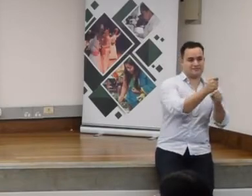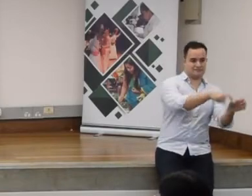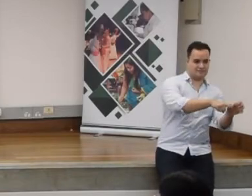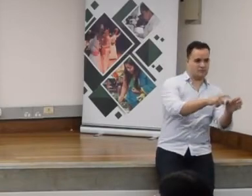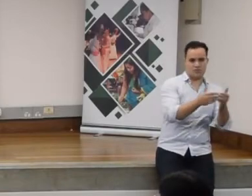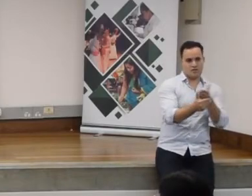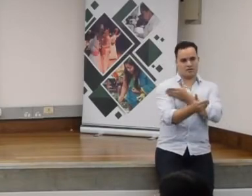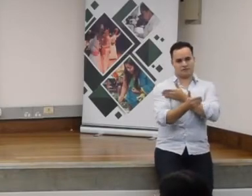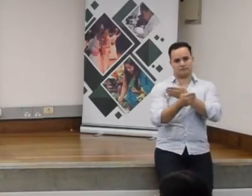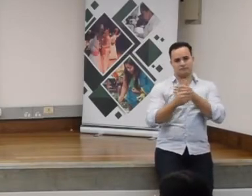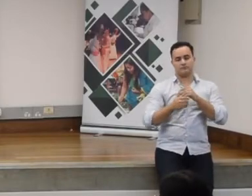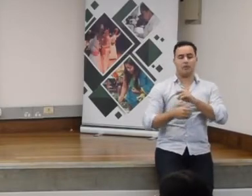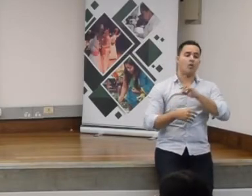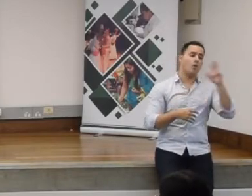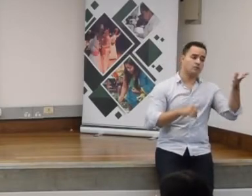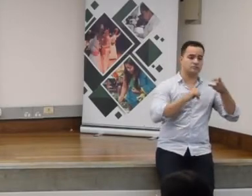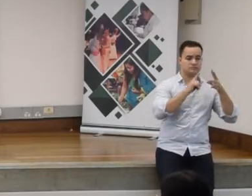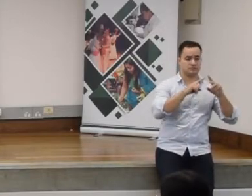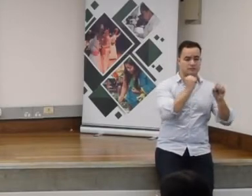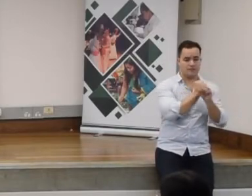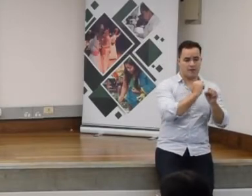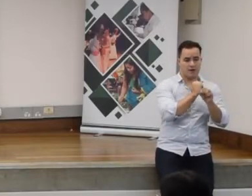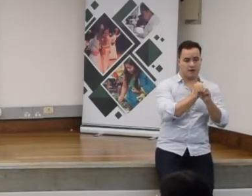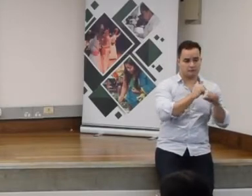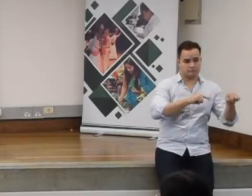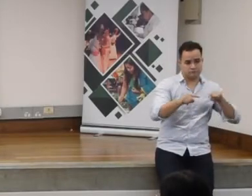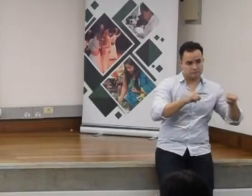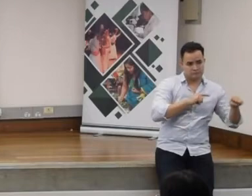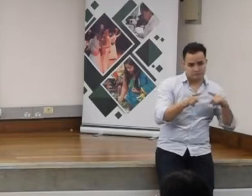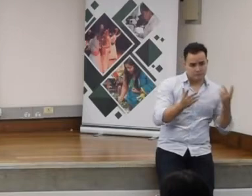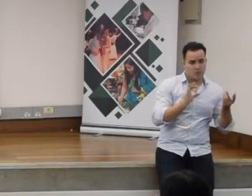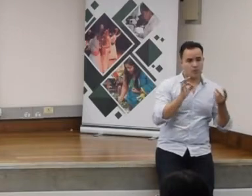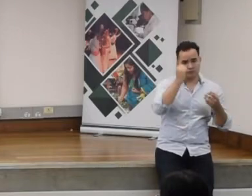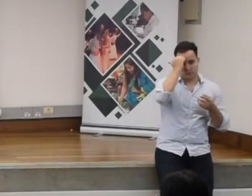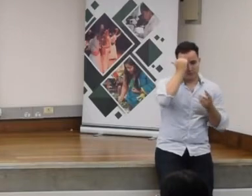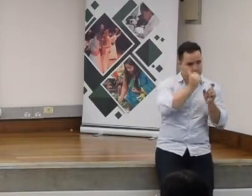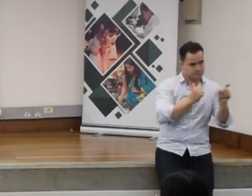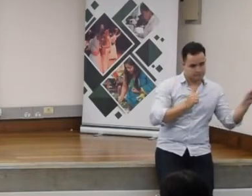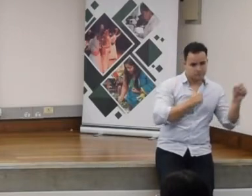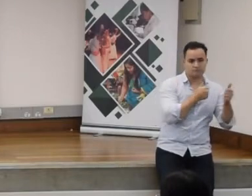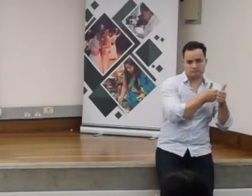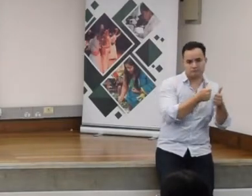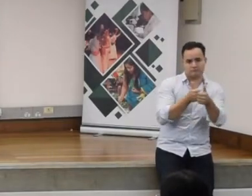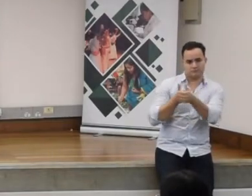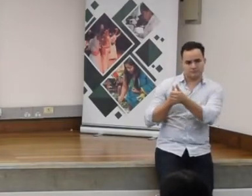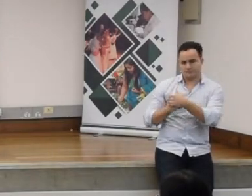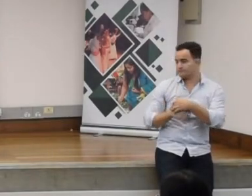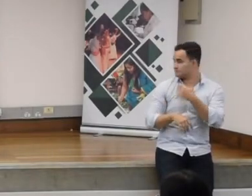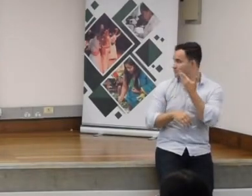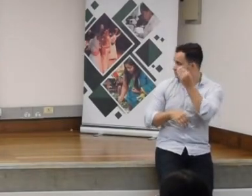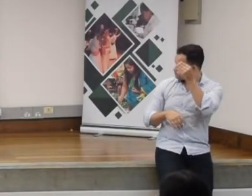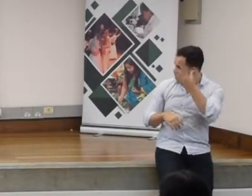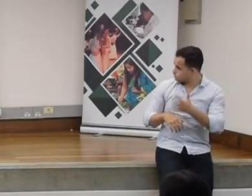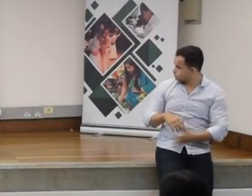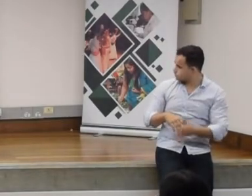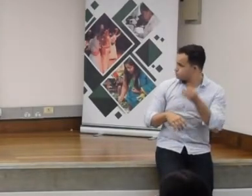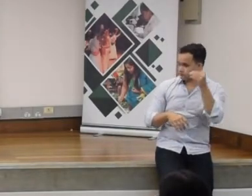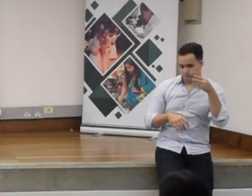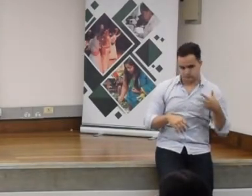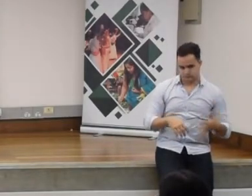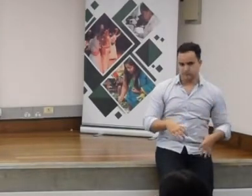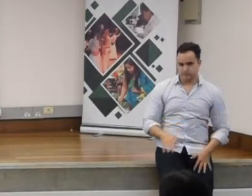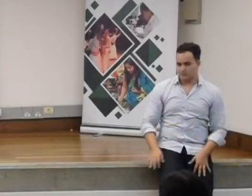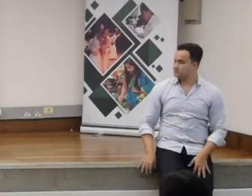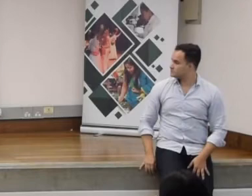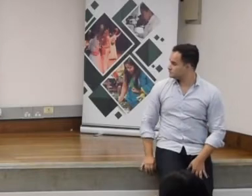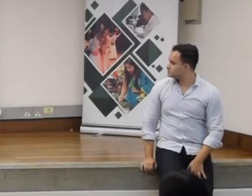a empleados administrativos, docentes y otros actores de la comunidad universitaria, y ahí están nuestras acciones desagregadas por cada uno de los